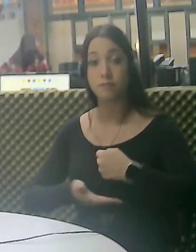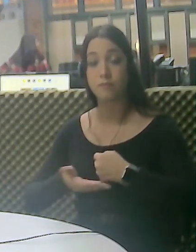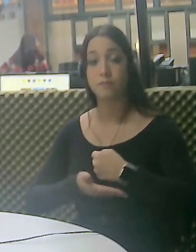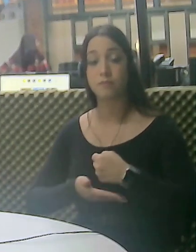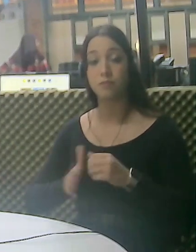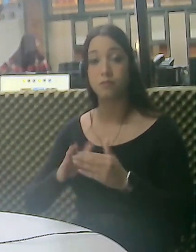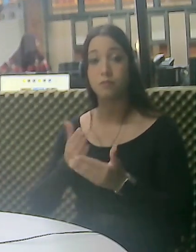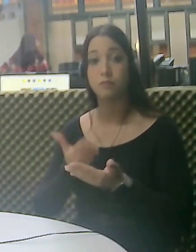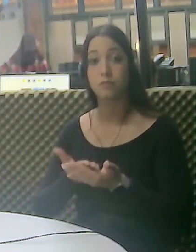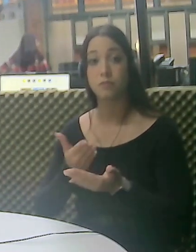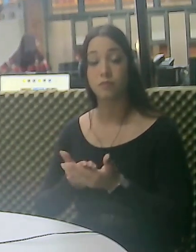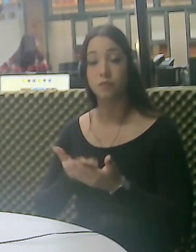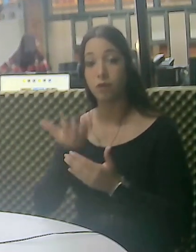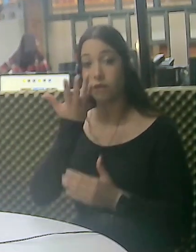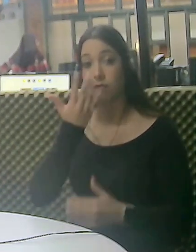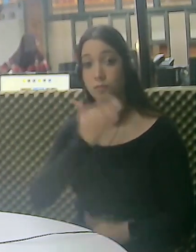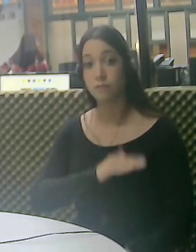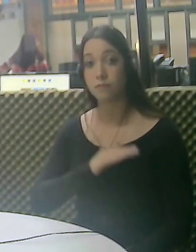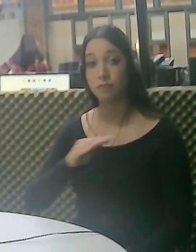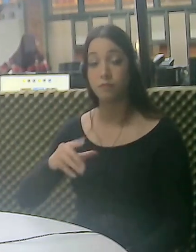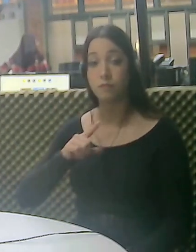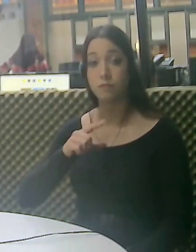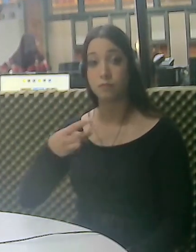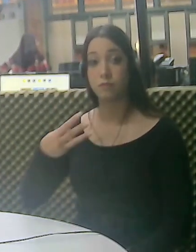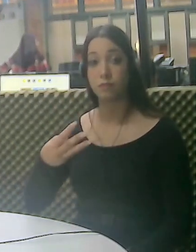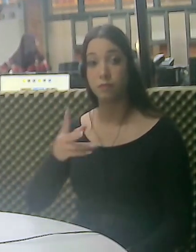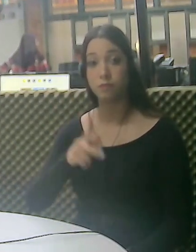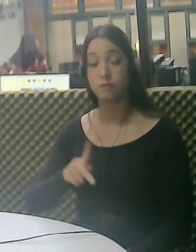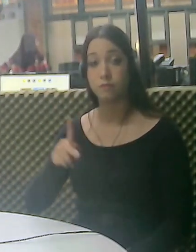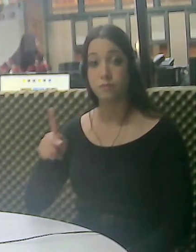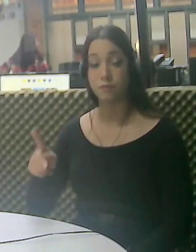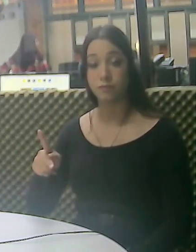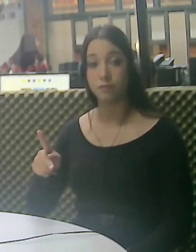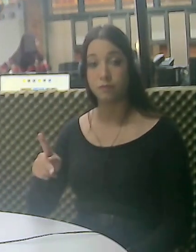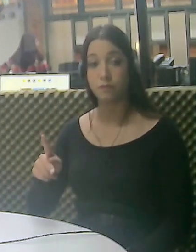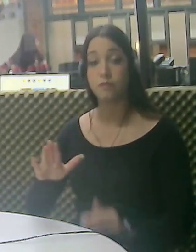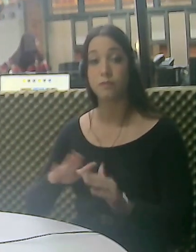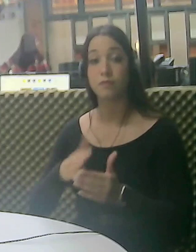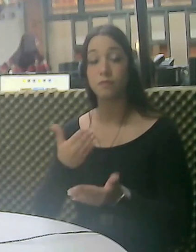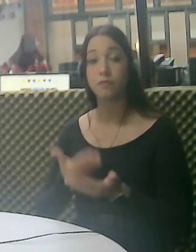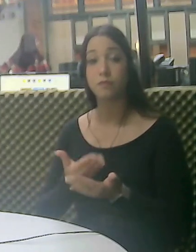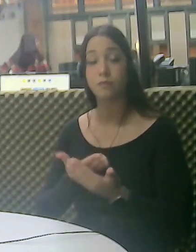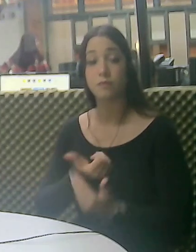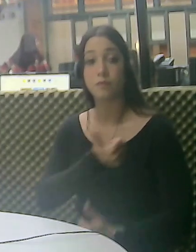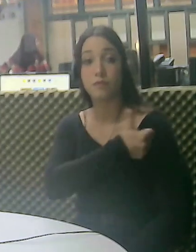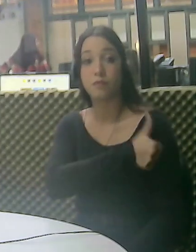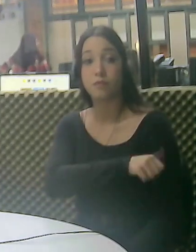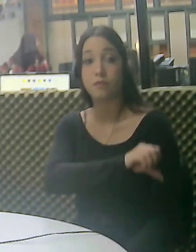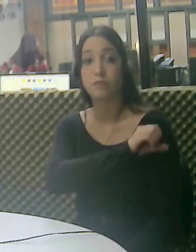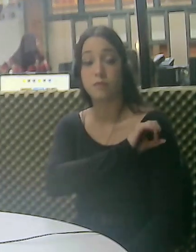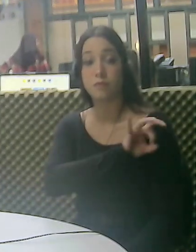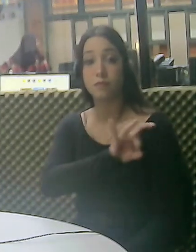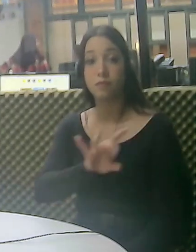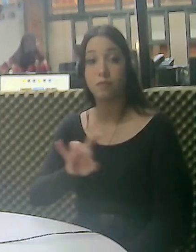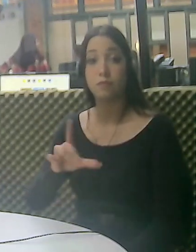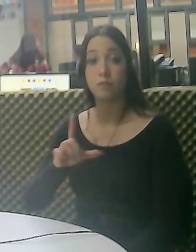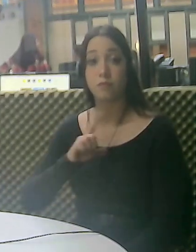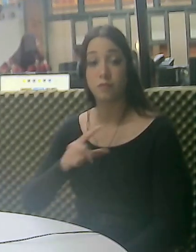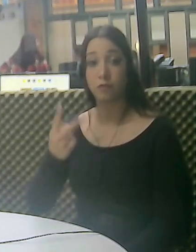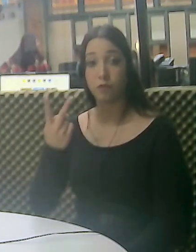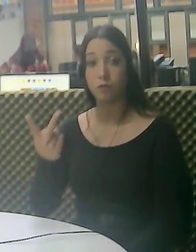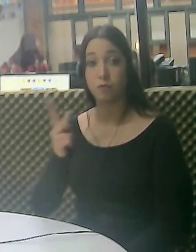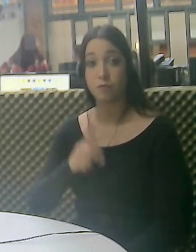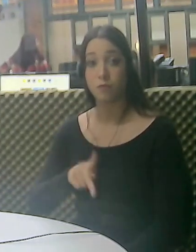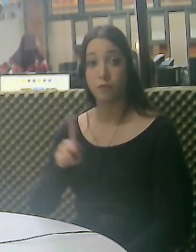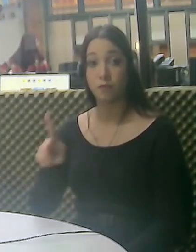educação infantil foram representadas por 3 professores, enquanto as escolas de ensino fundamental tiveram, cada uma delas,